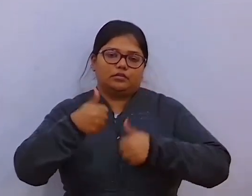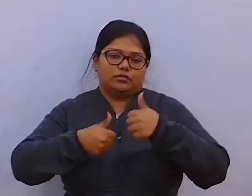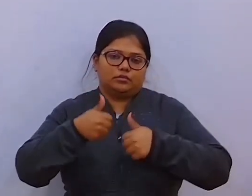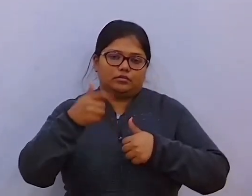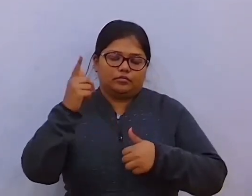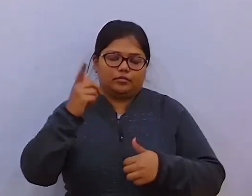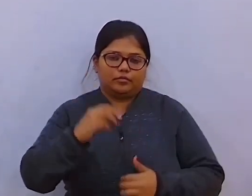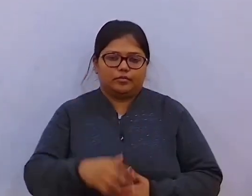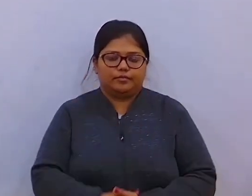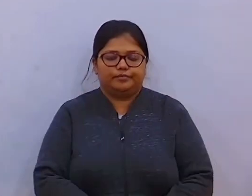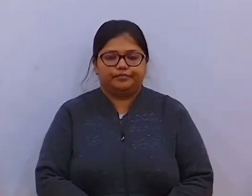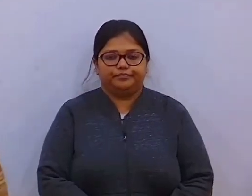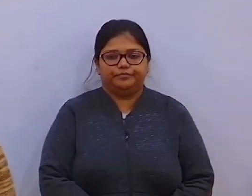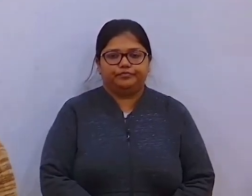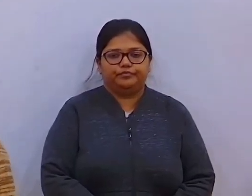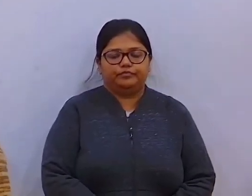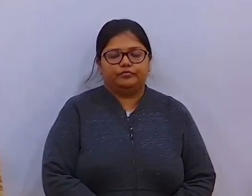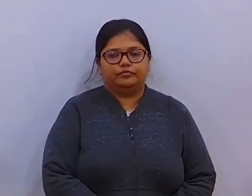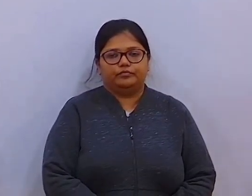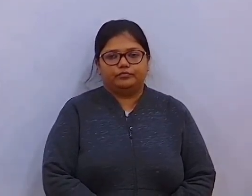अब नेक्स्ट लिख लो